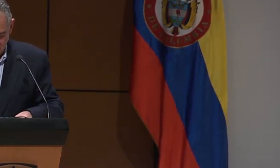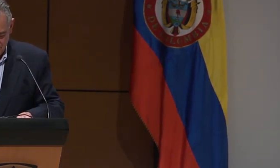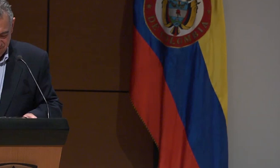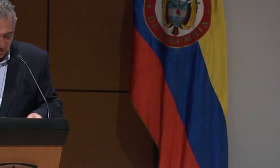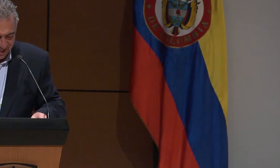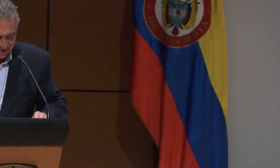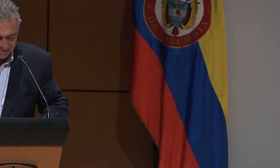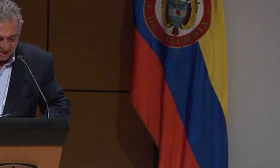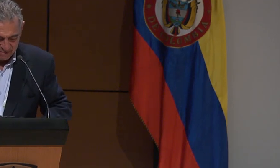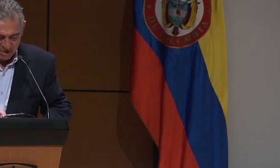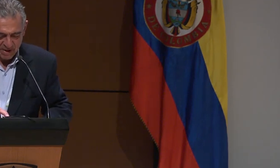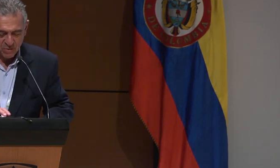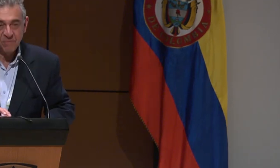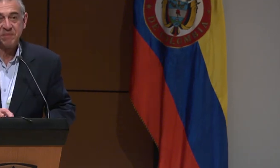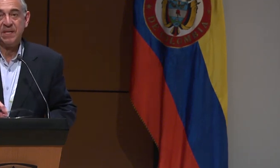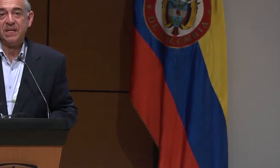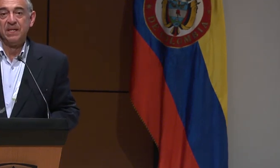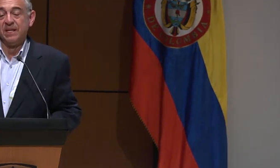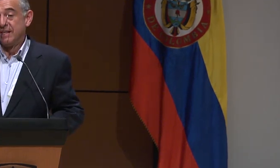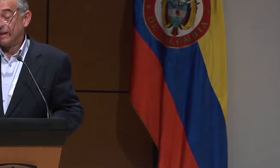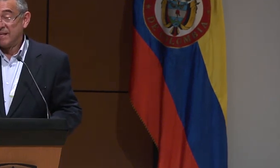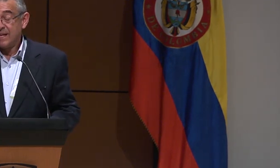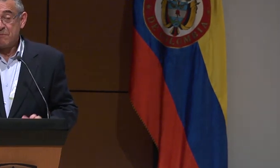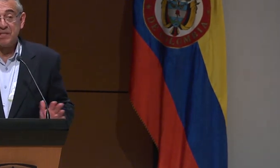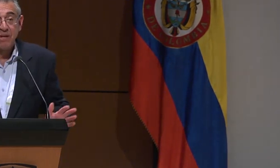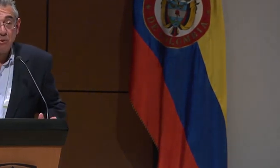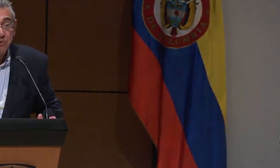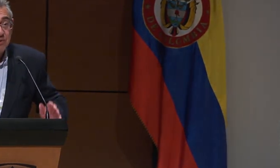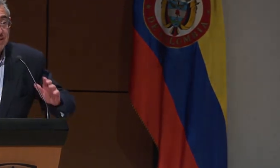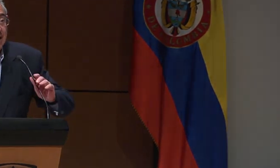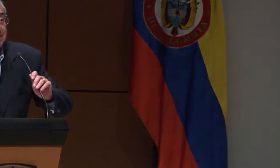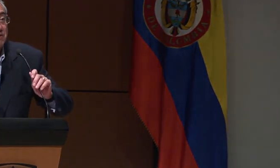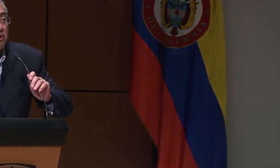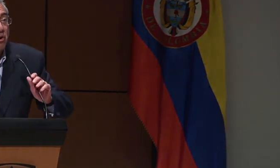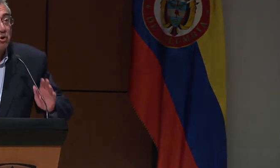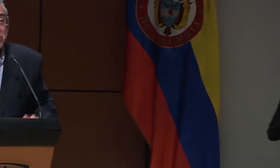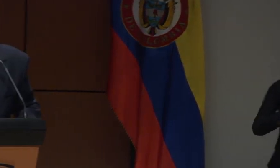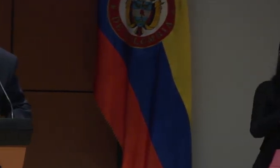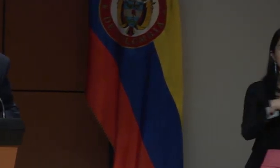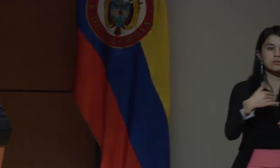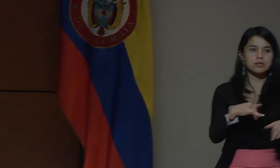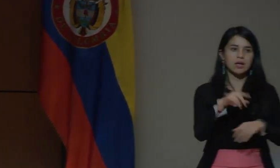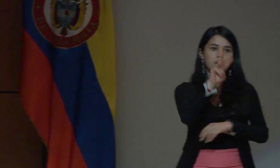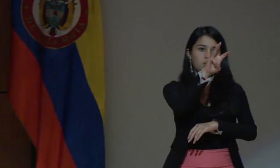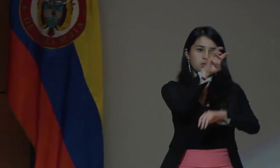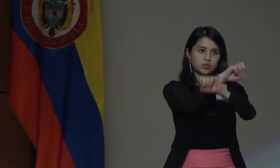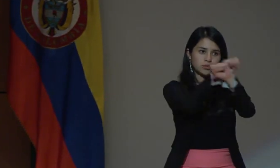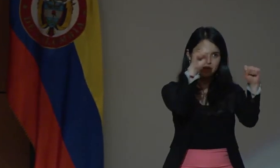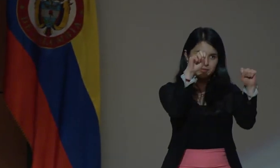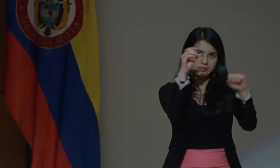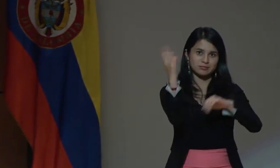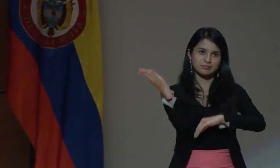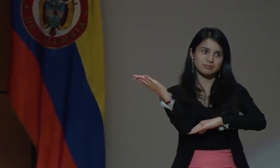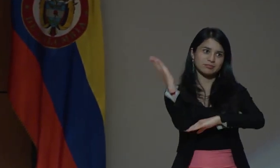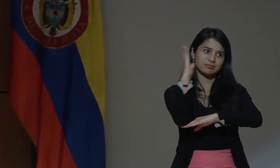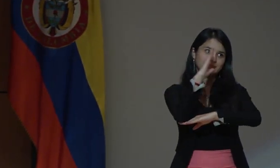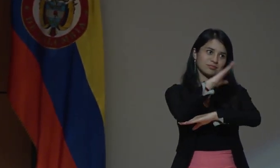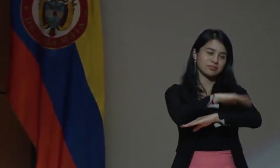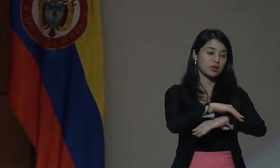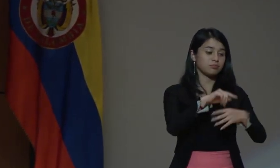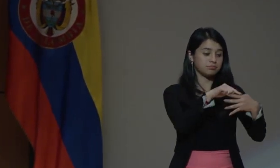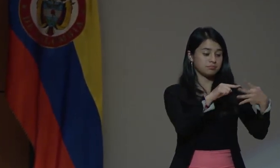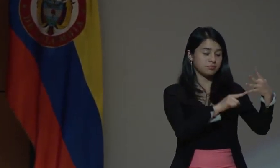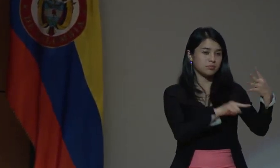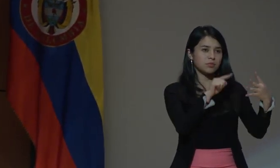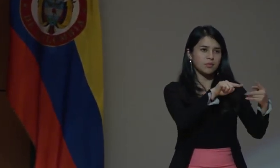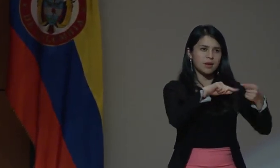para todos, todas. Primero, hemos estado juntos desde las 8 de la mañana, 4